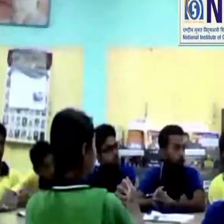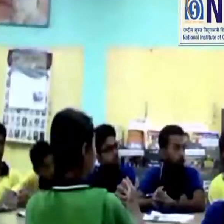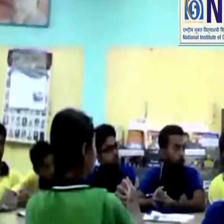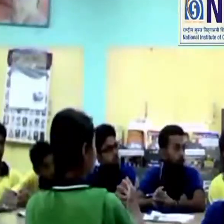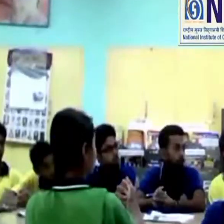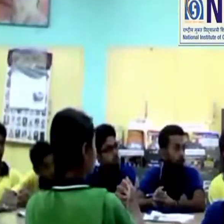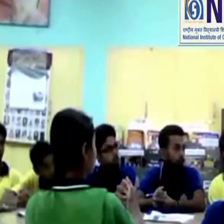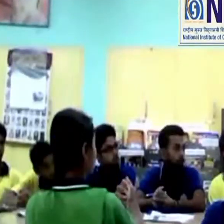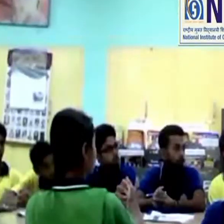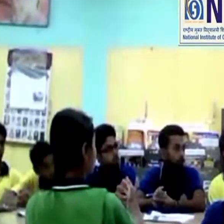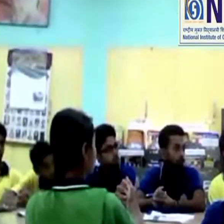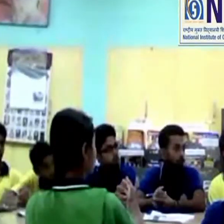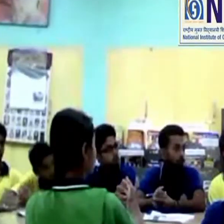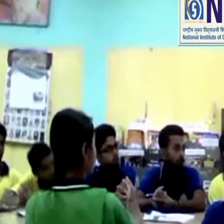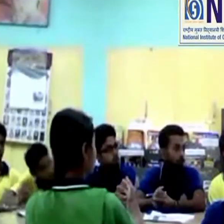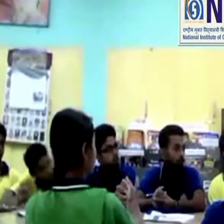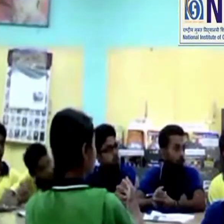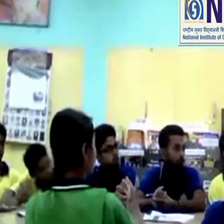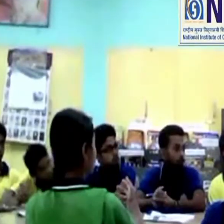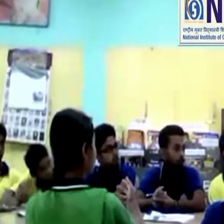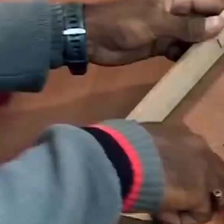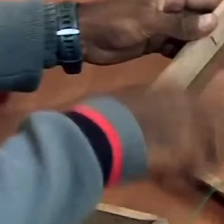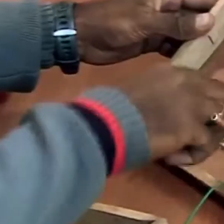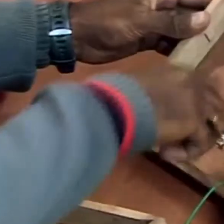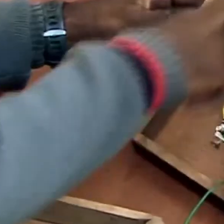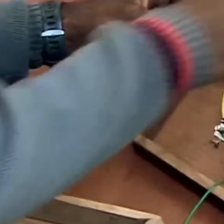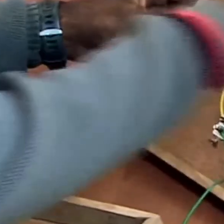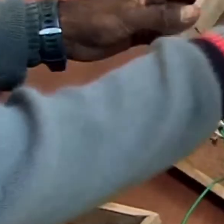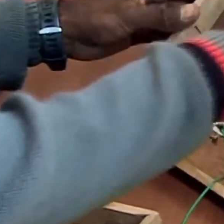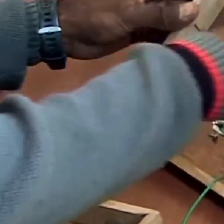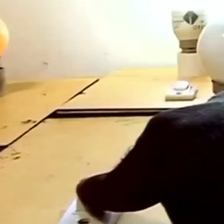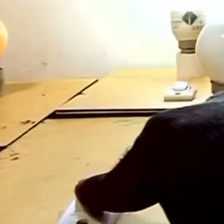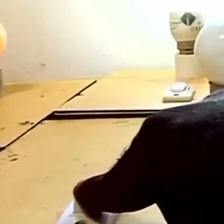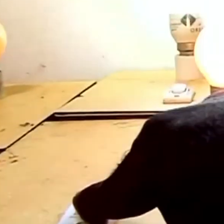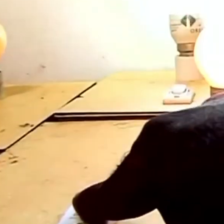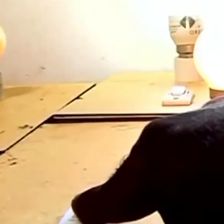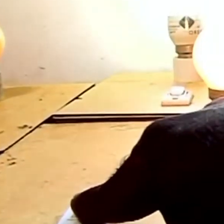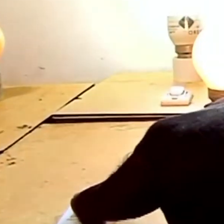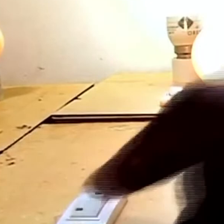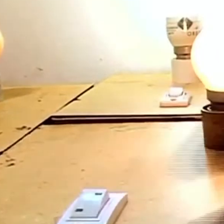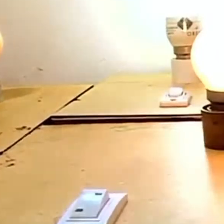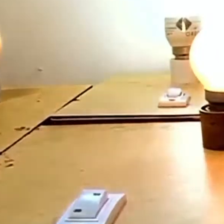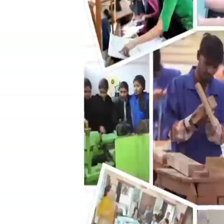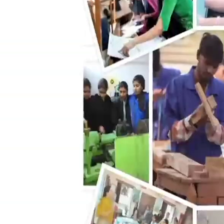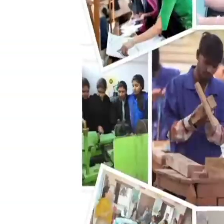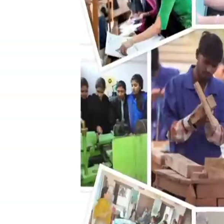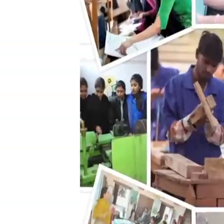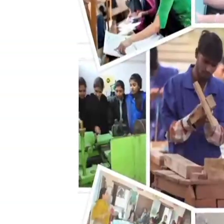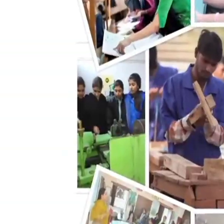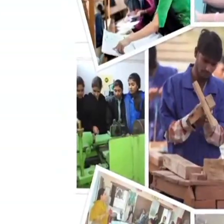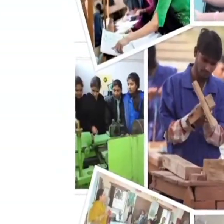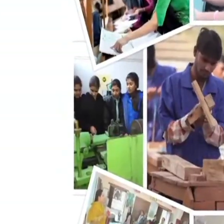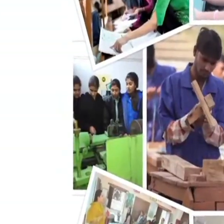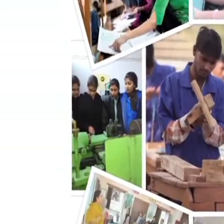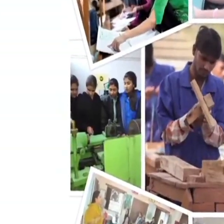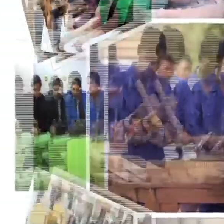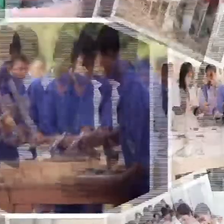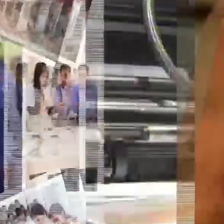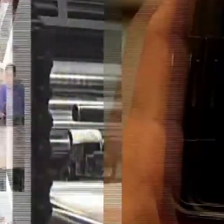रास्ता स्वयं चुने जीवन ये प्रकाशित करने राहों को आलोकित करने